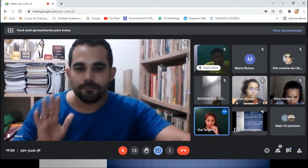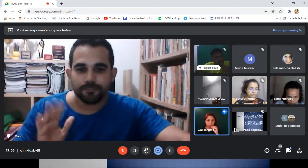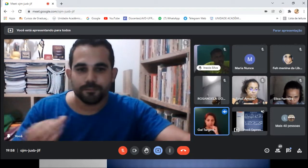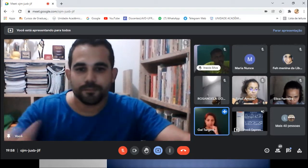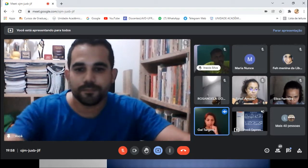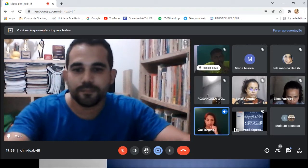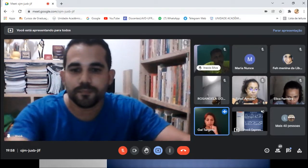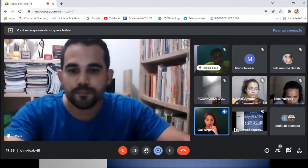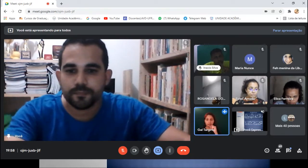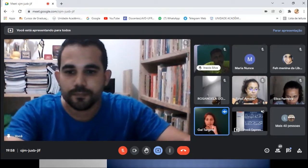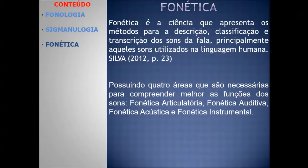As línguas orais, elas